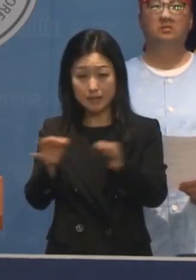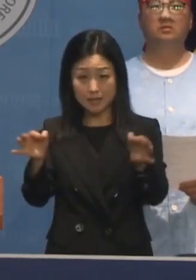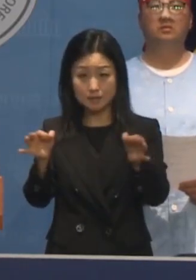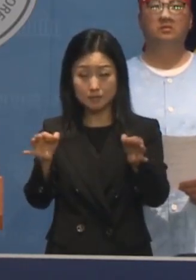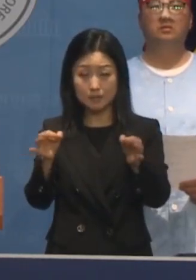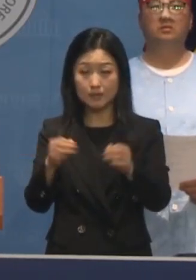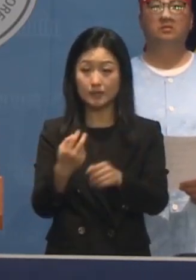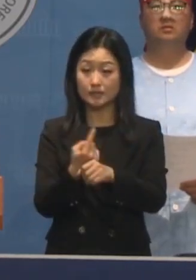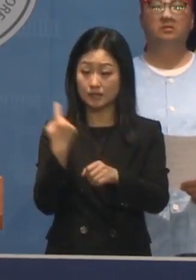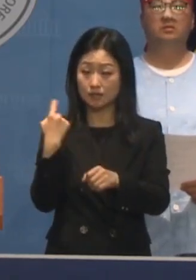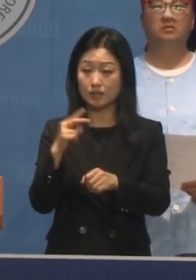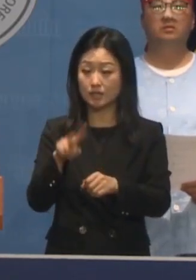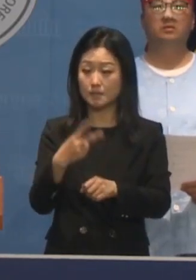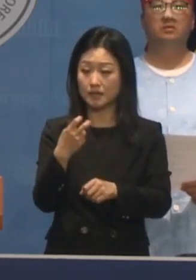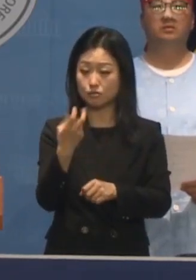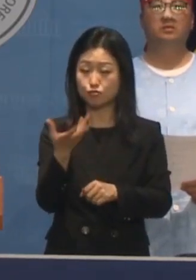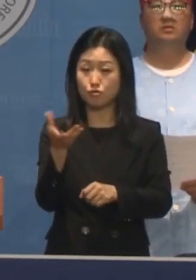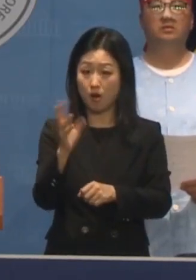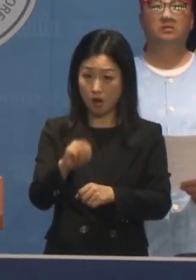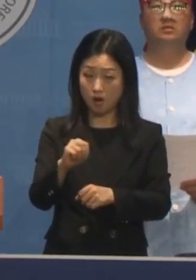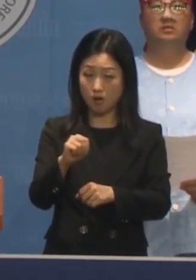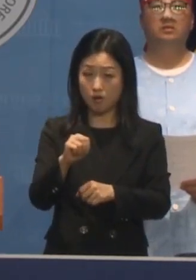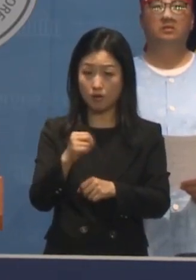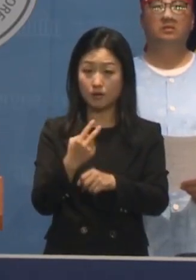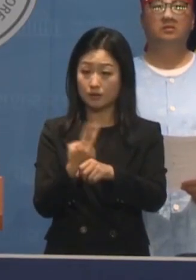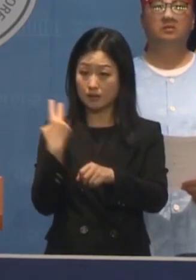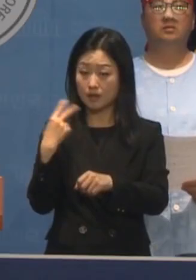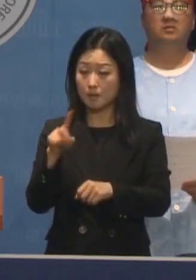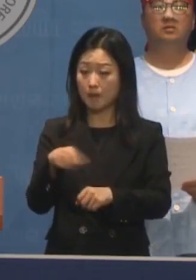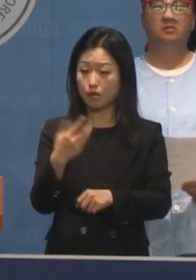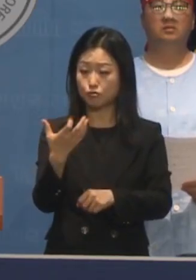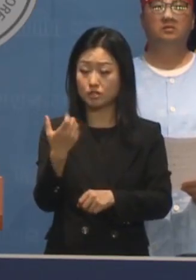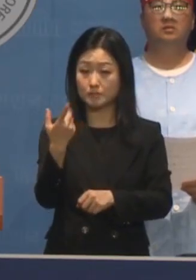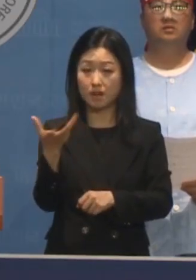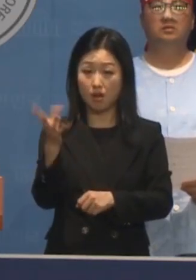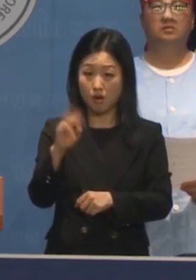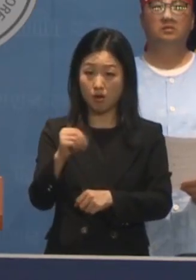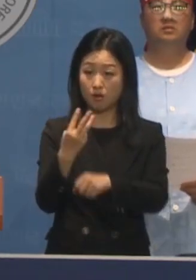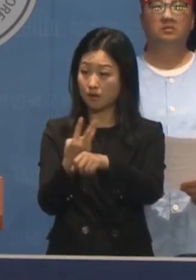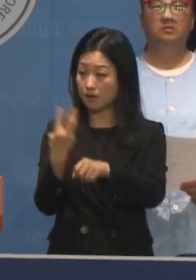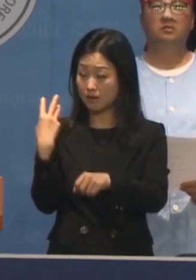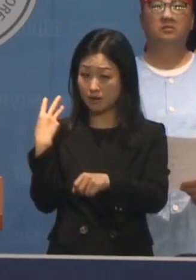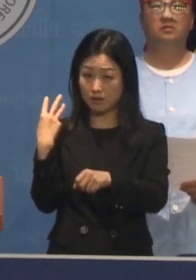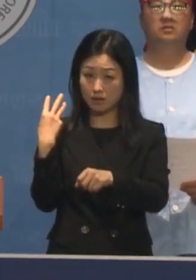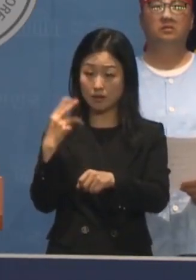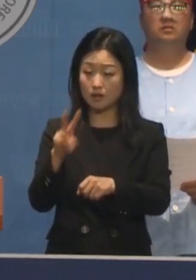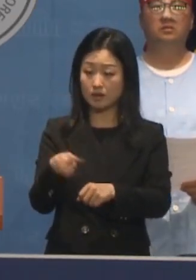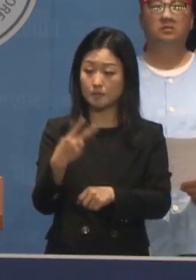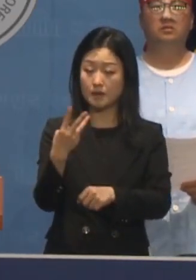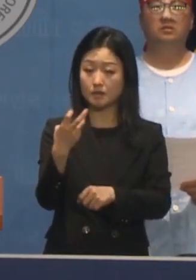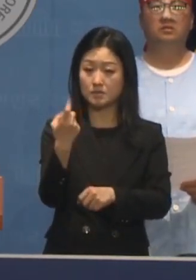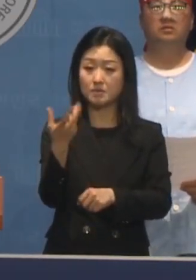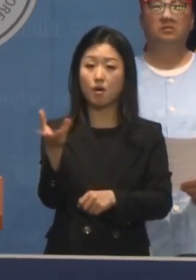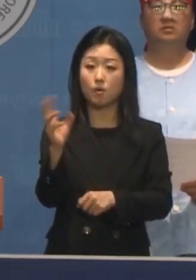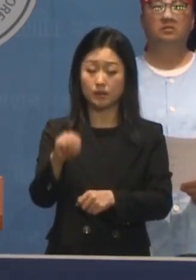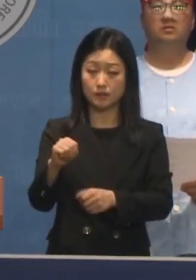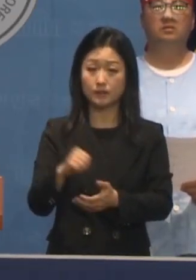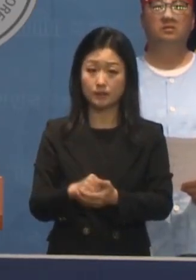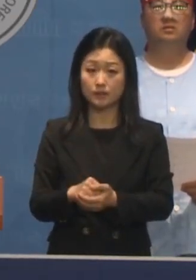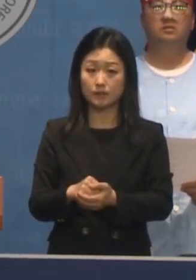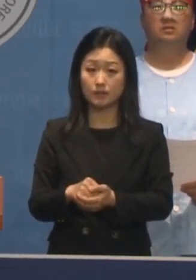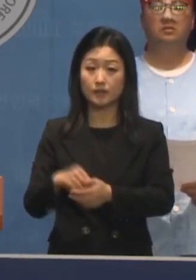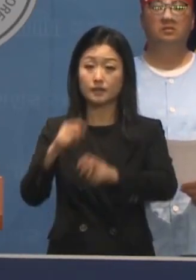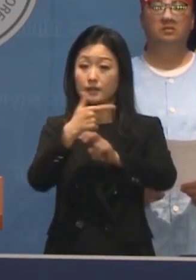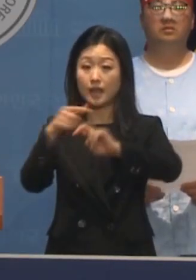지난해 229억, 22년에 191억, 21년에 231억 원이었다.